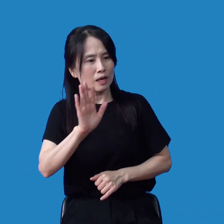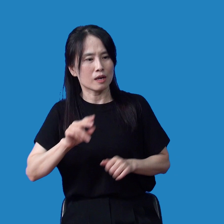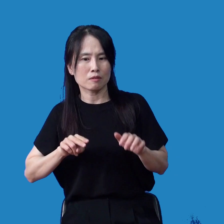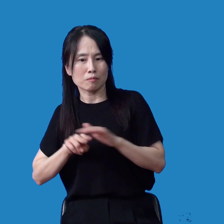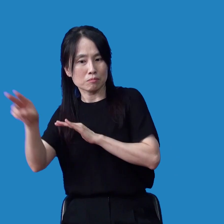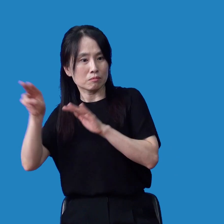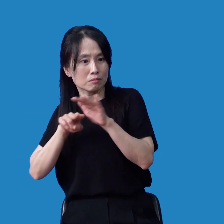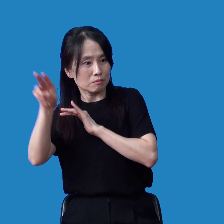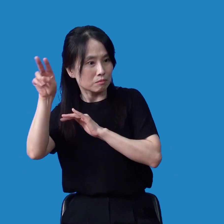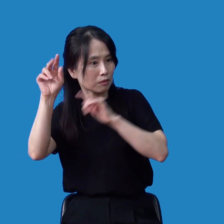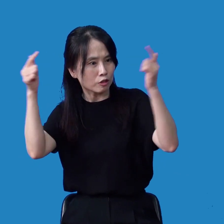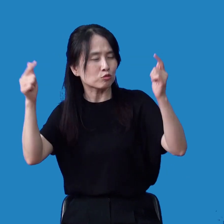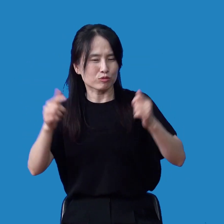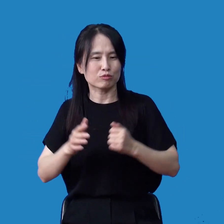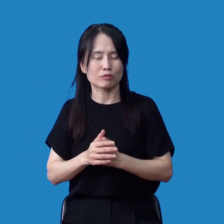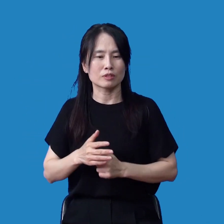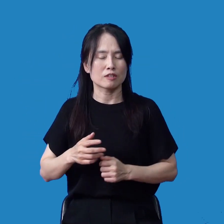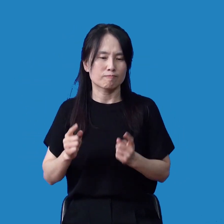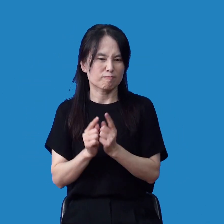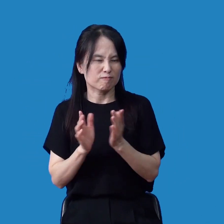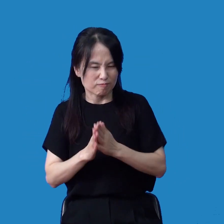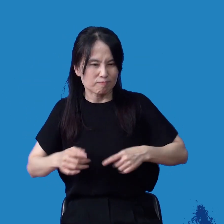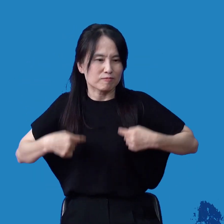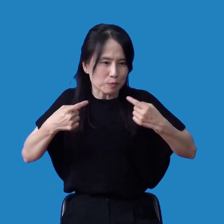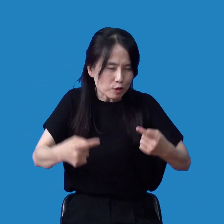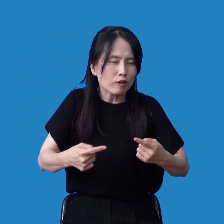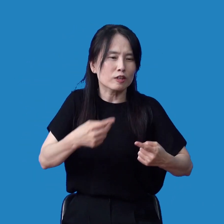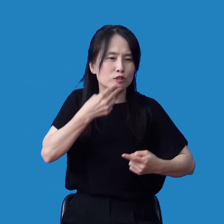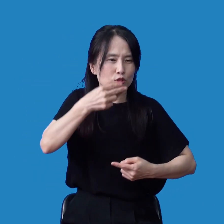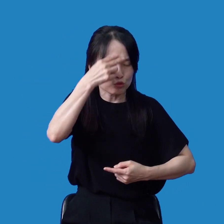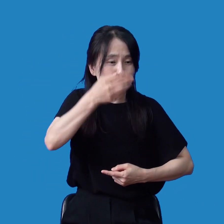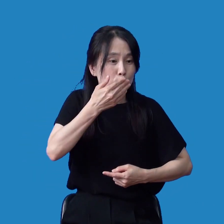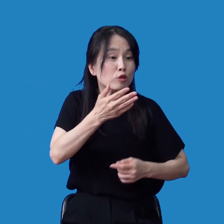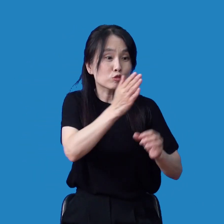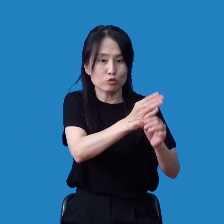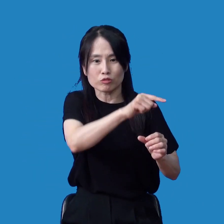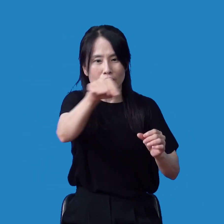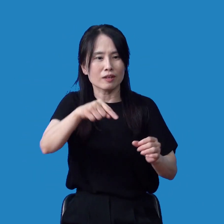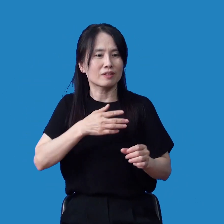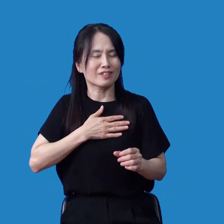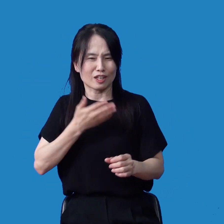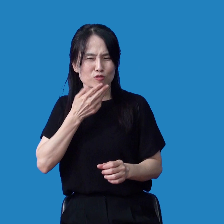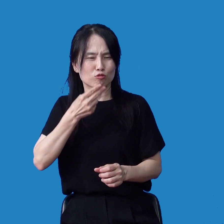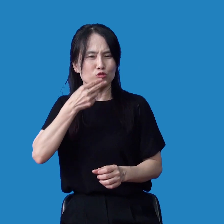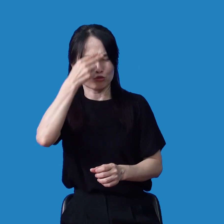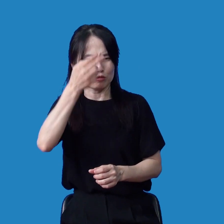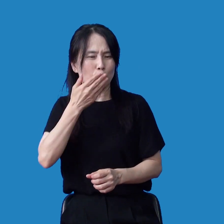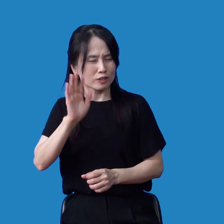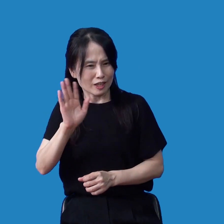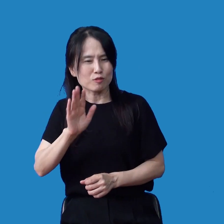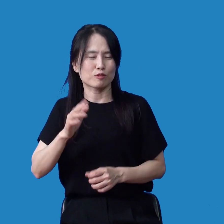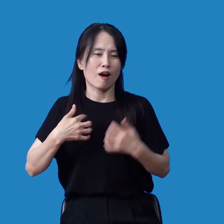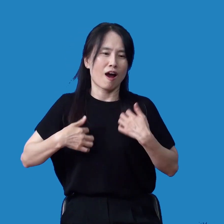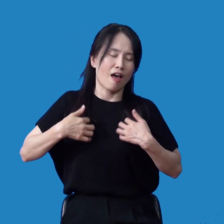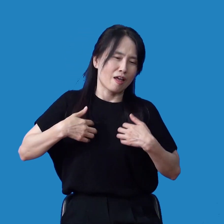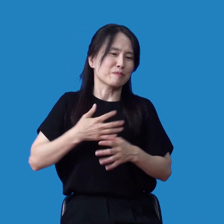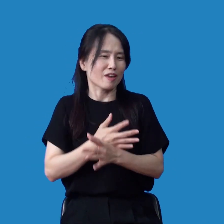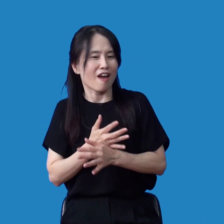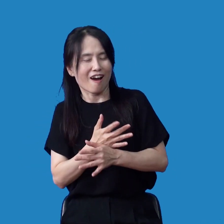오히려 뭐 자기가 그 가운데 자리를 잡고 앉아서 회중을 자기가 이 좌중을 이끌어 갑니다.